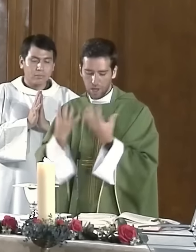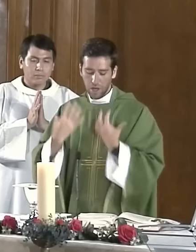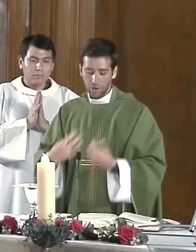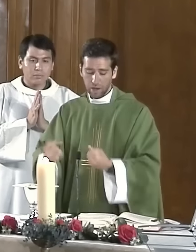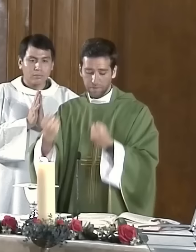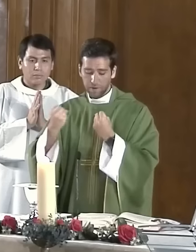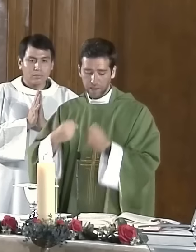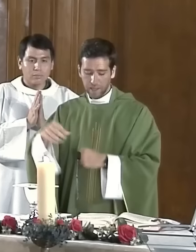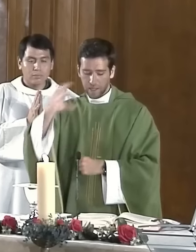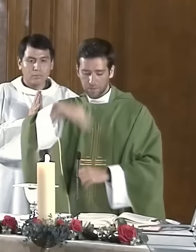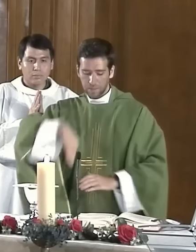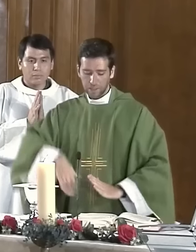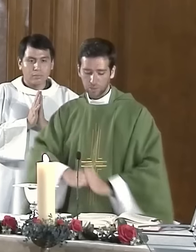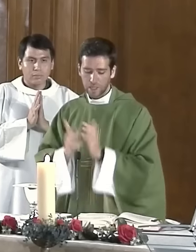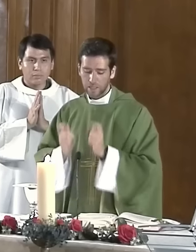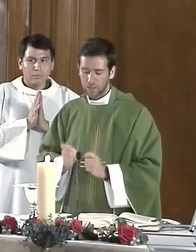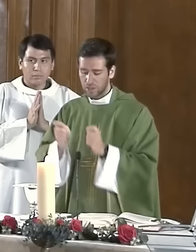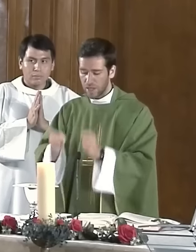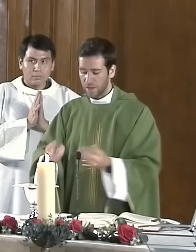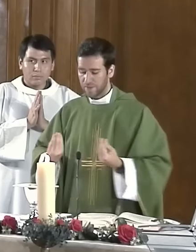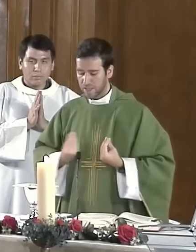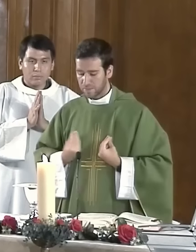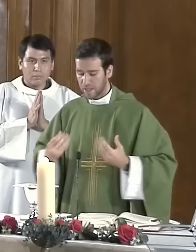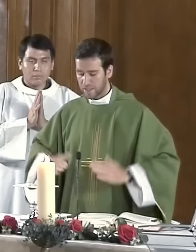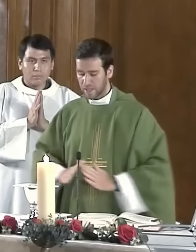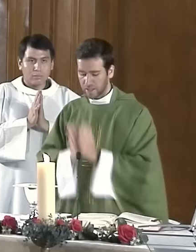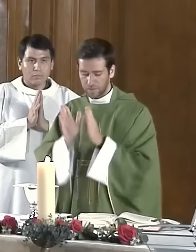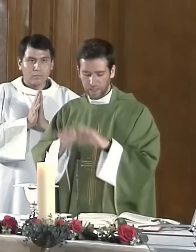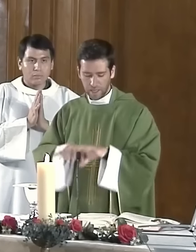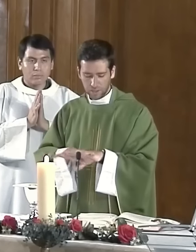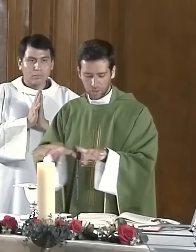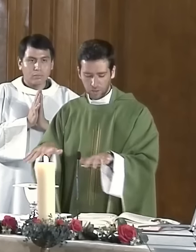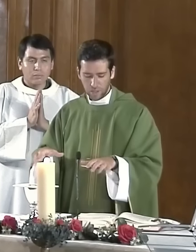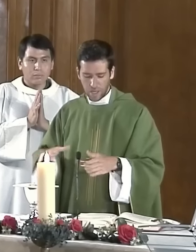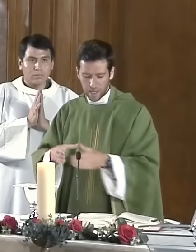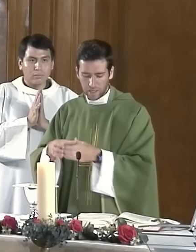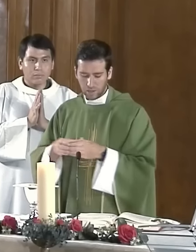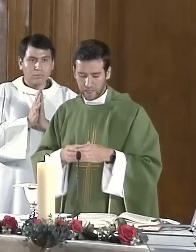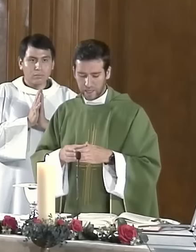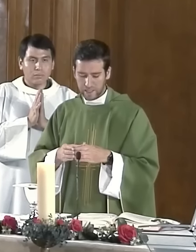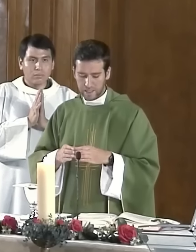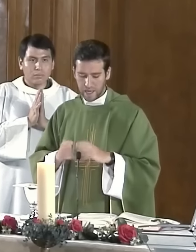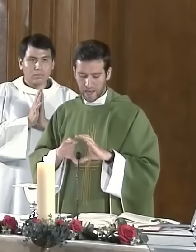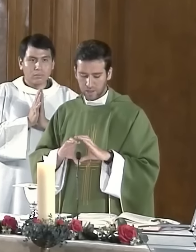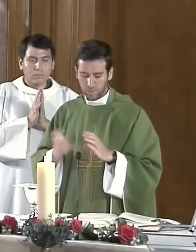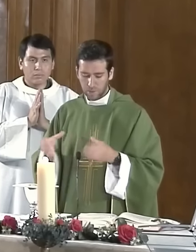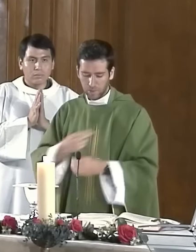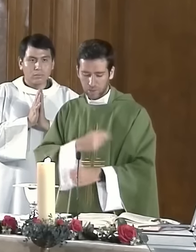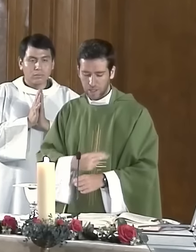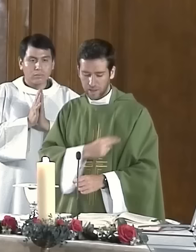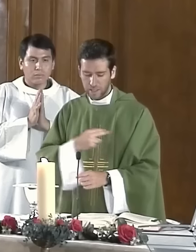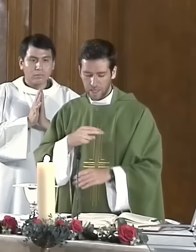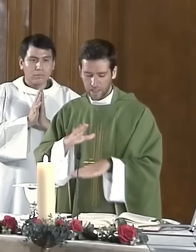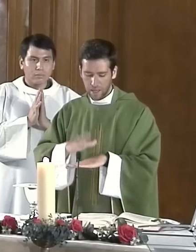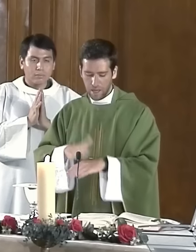con la fuerza del Espíritu Santo, das vida y santificas todo, y congregas a tu pueblo sin cesar, para